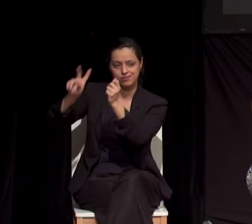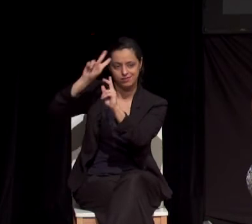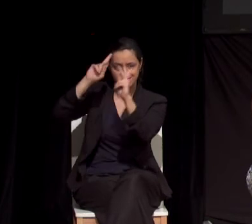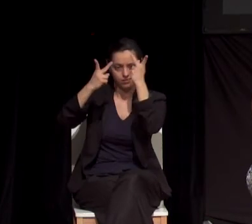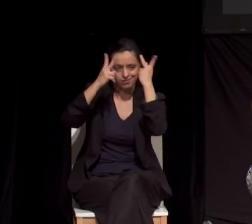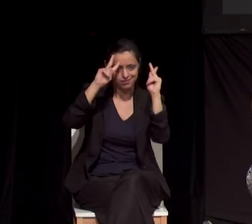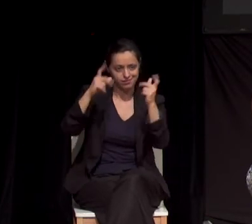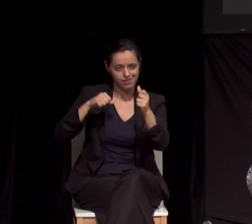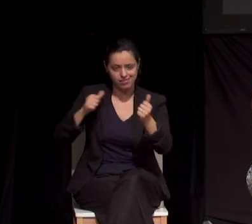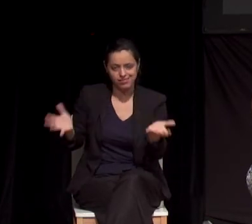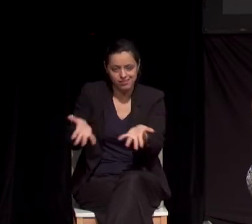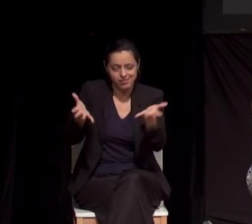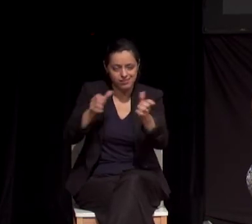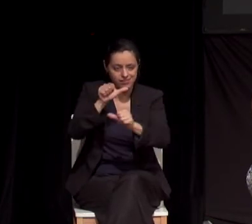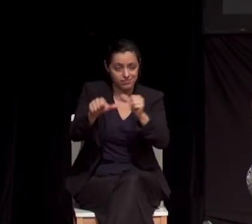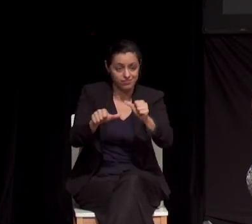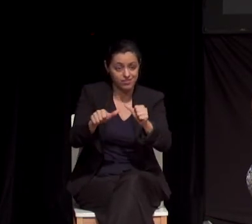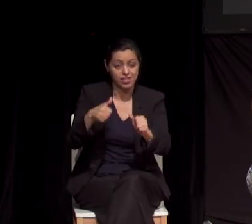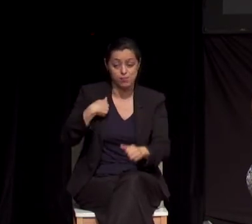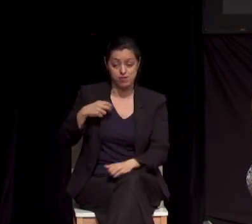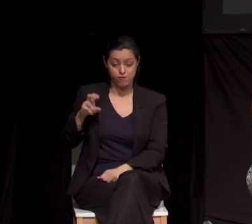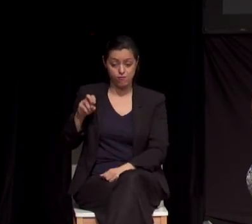avó, Margarida.